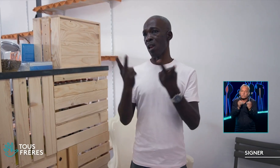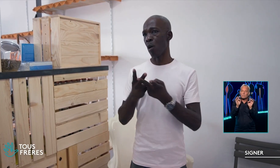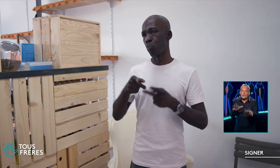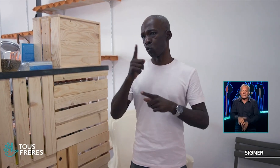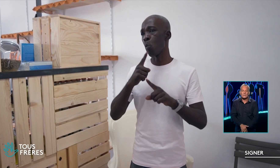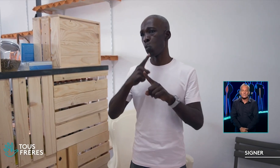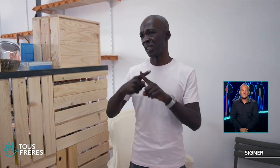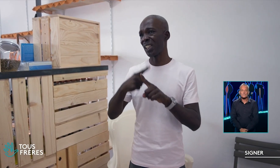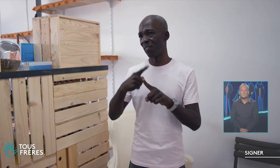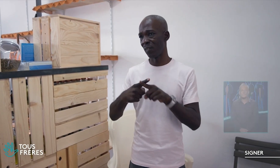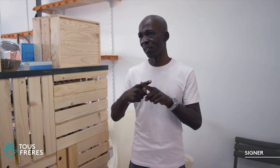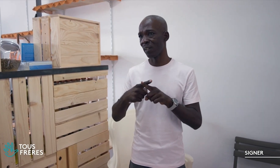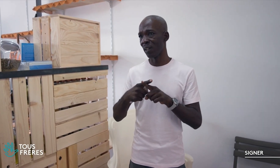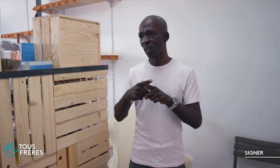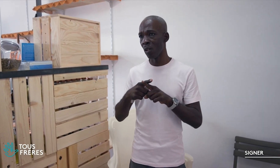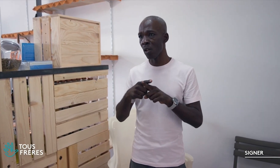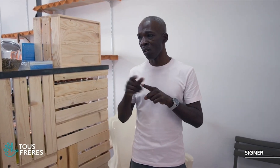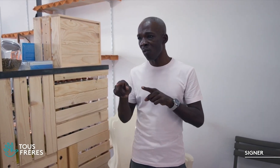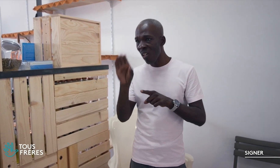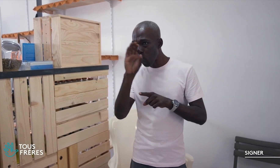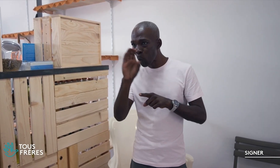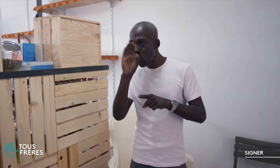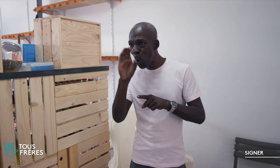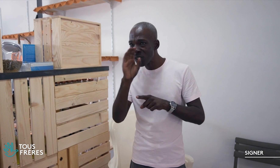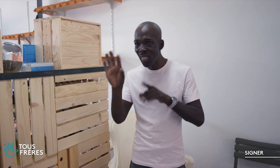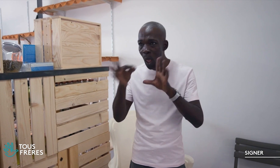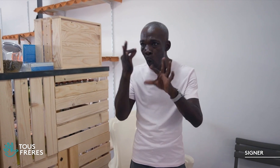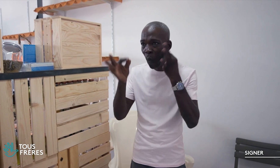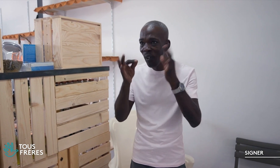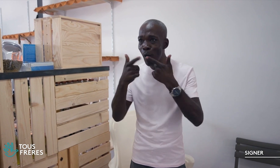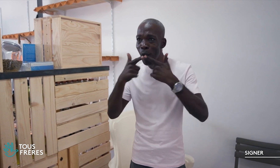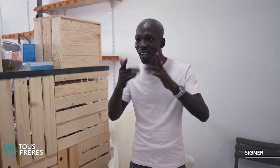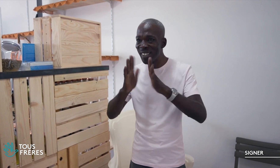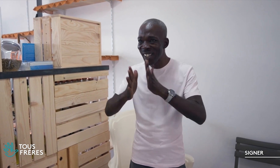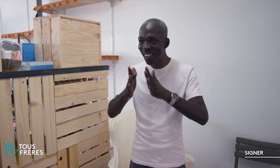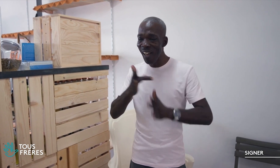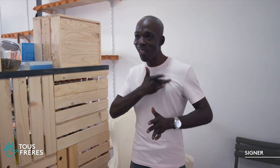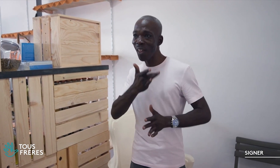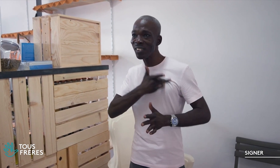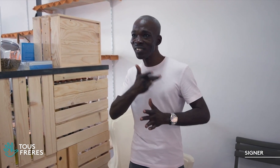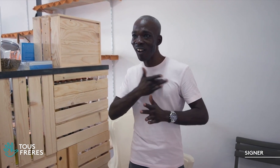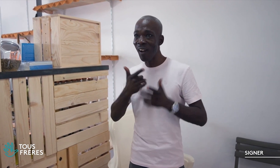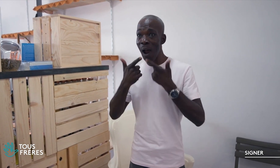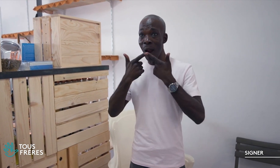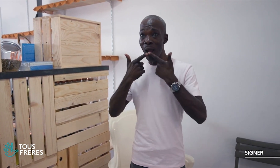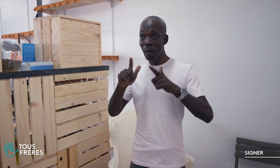En général, j'ai un retour beaucoup plus positif parce que les gens, les entendants sont très curieux,